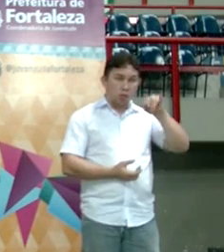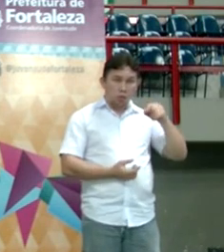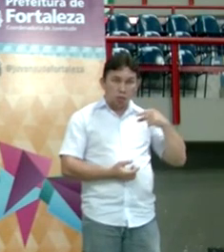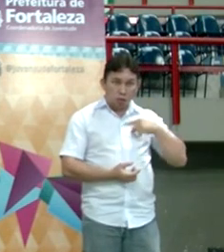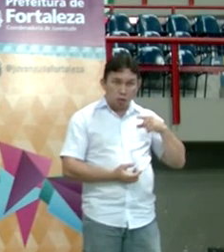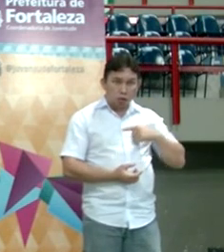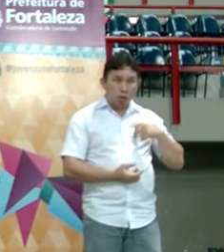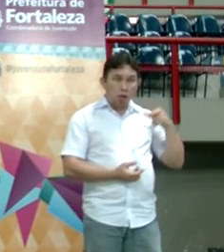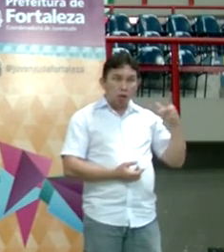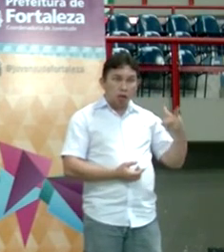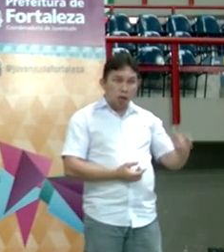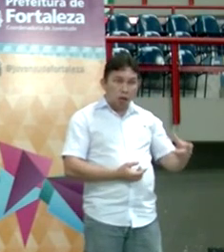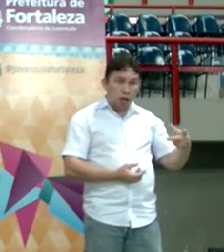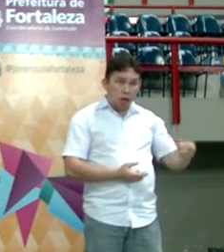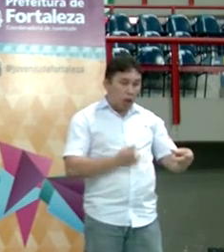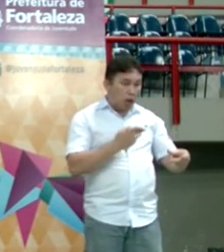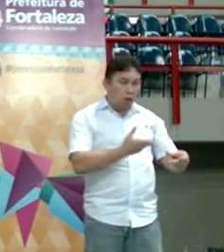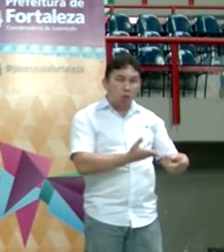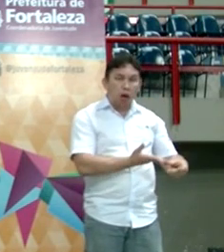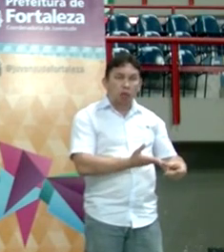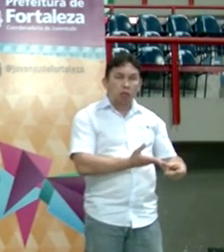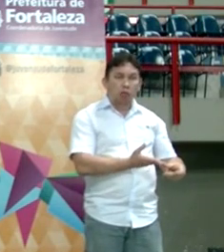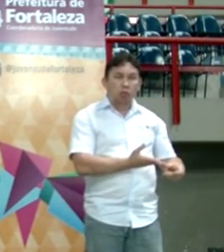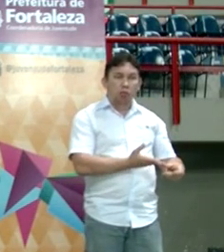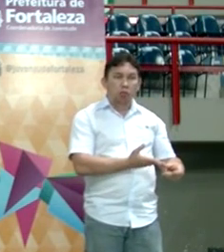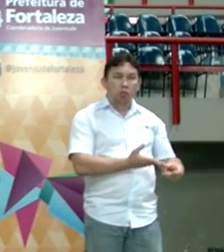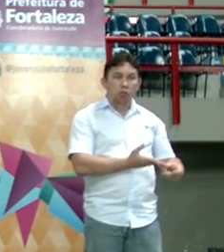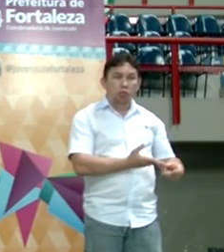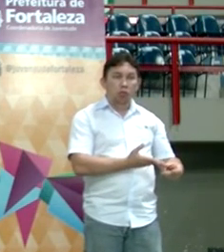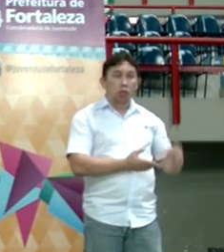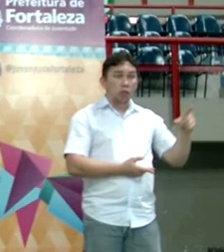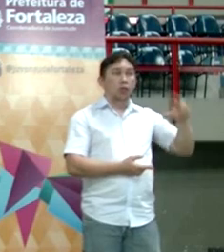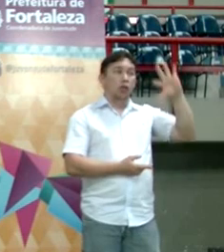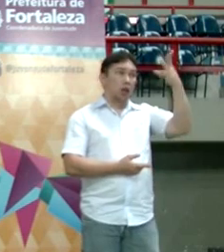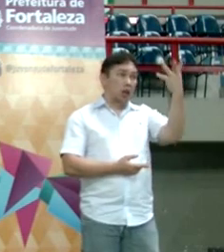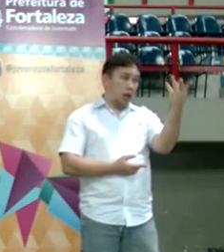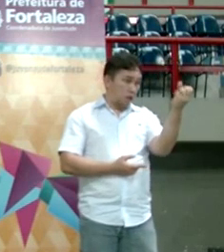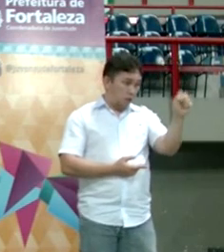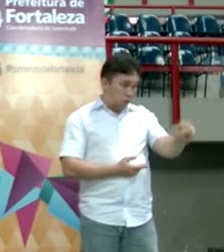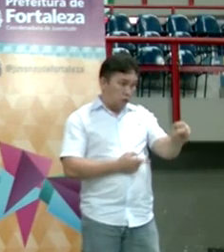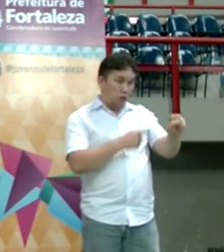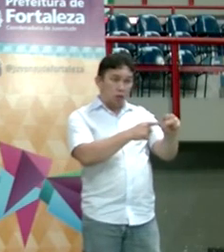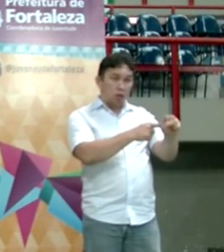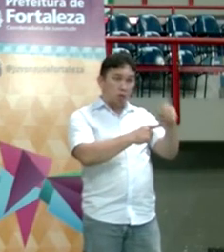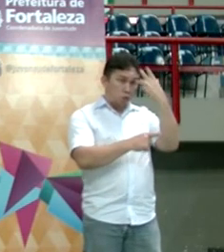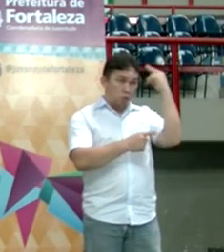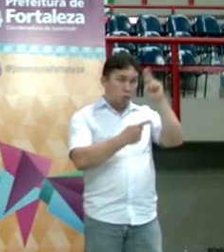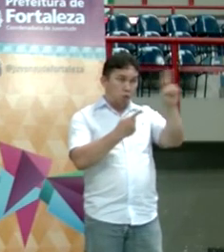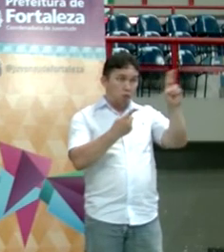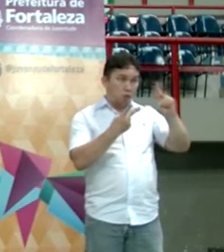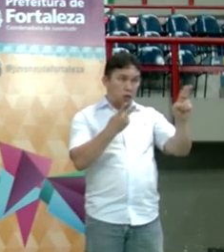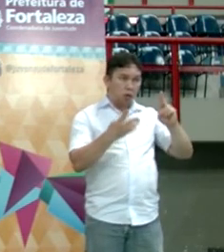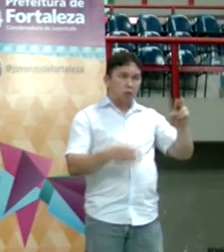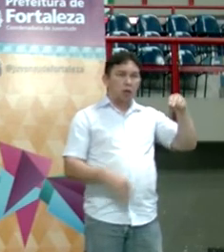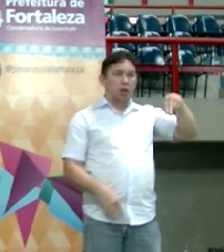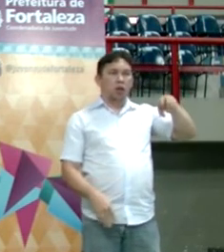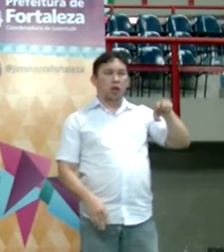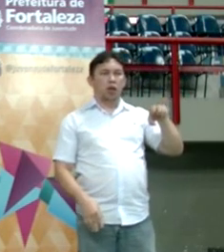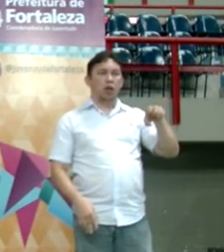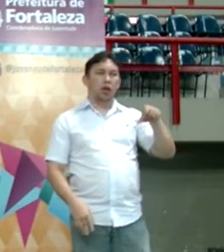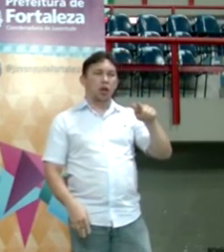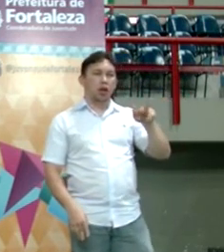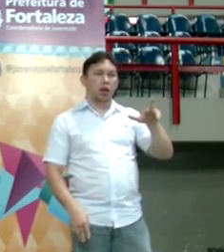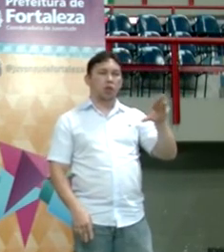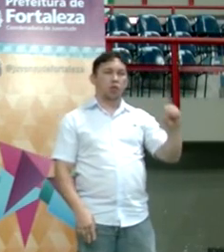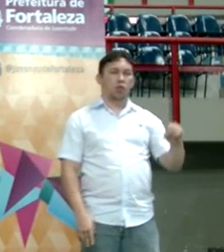era a mesma vacina. E na África do Sul, o nome das pessoas é negro. O